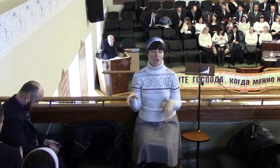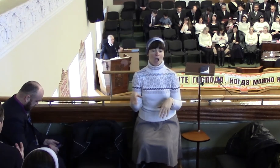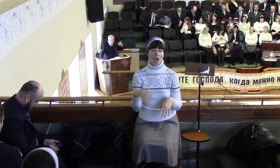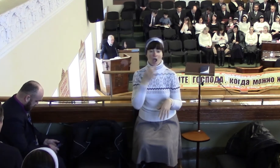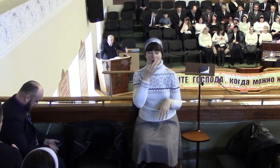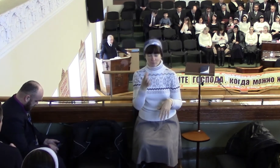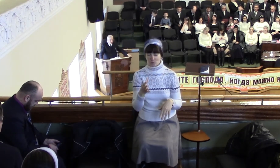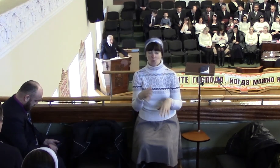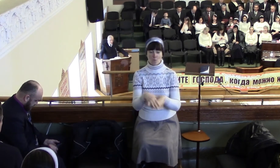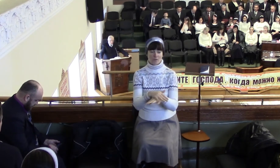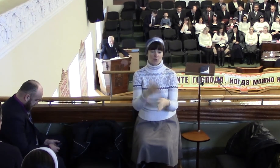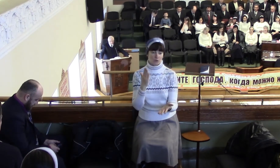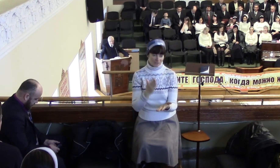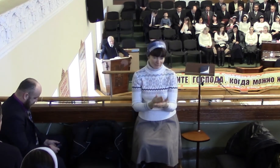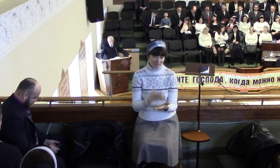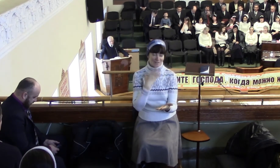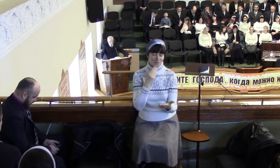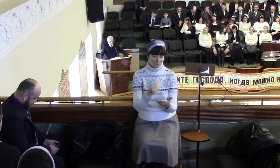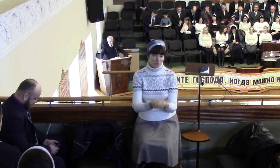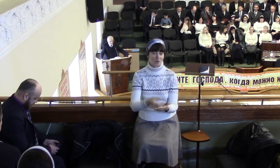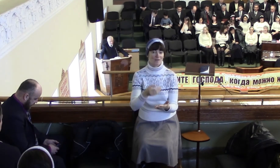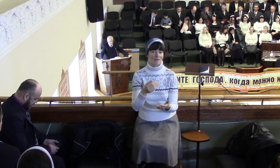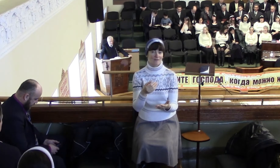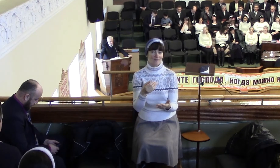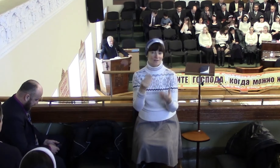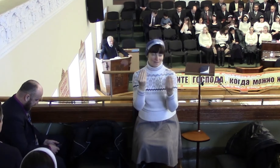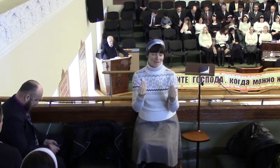Из года в год празднуют День Победы.